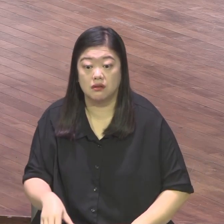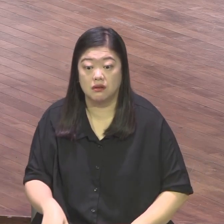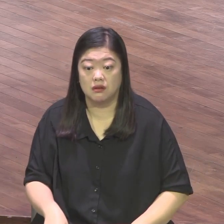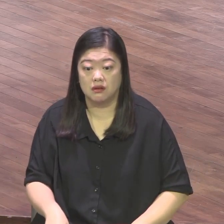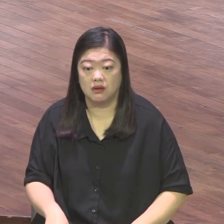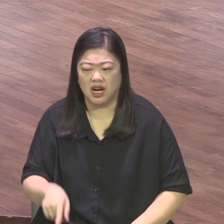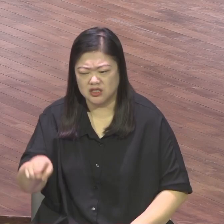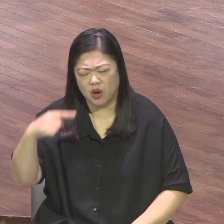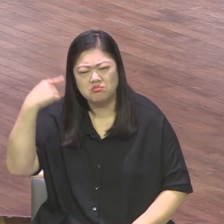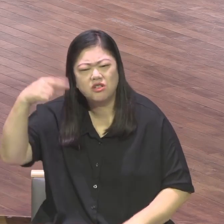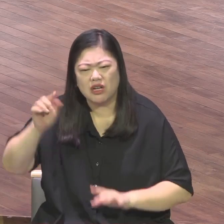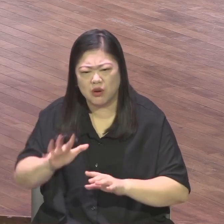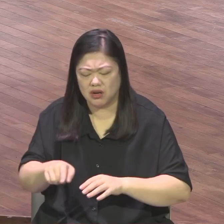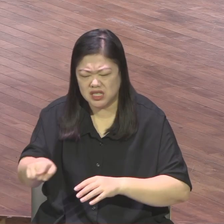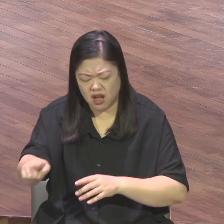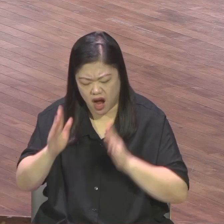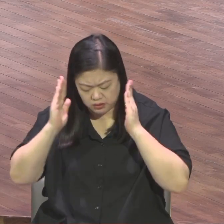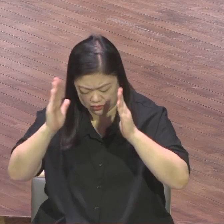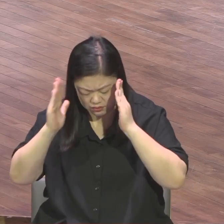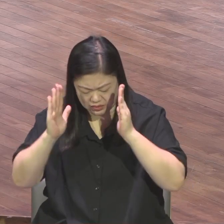너 미쳤구나.